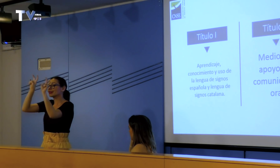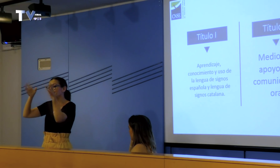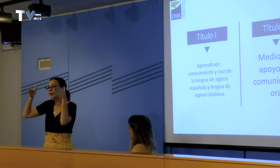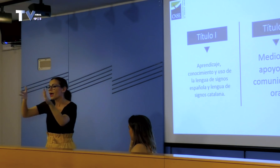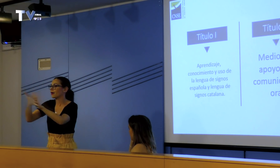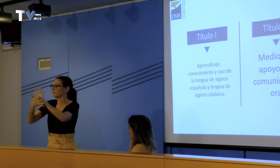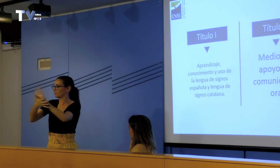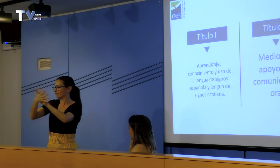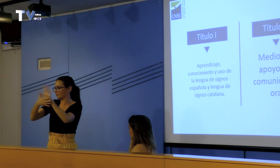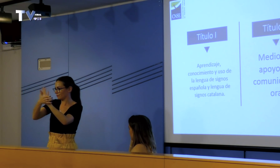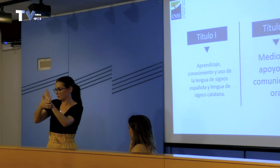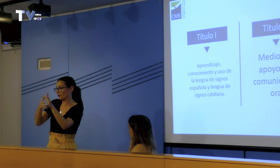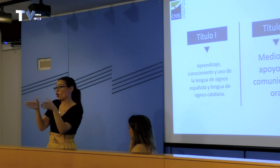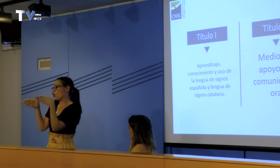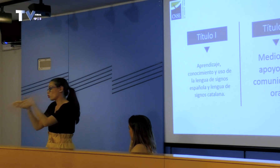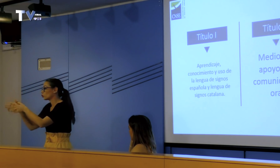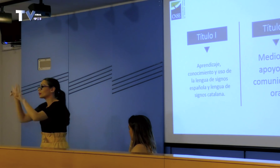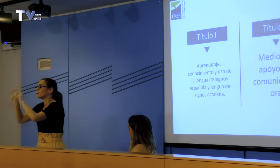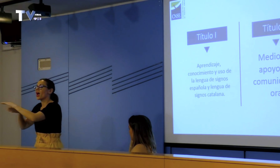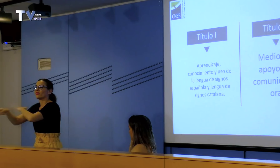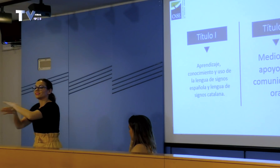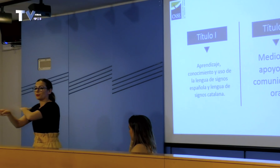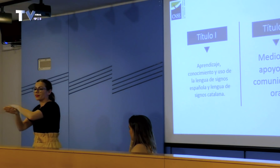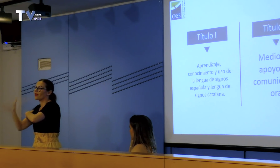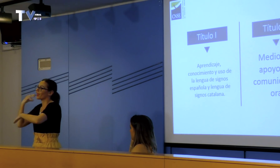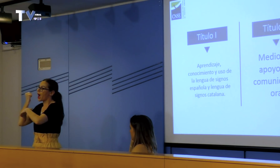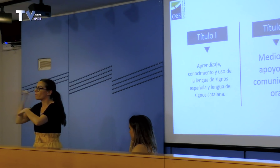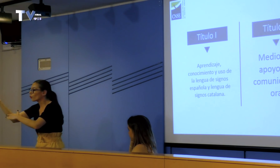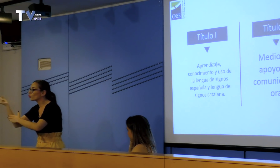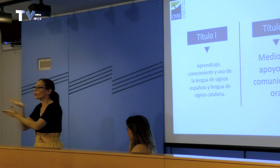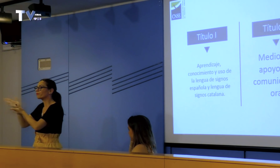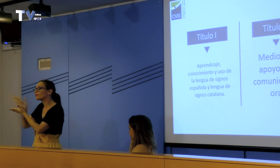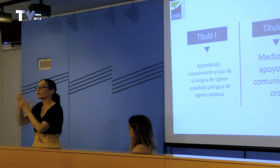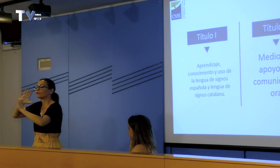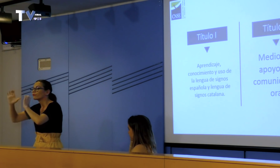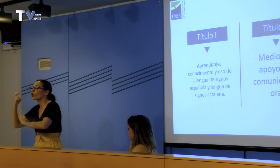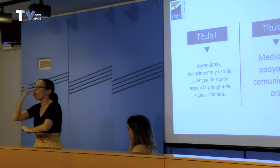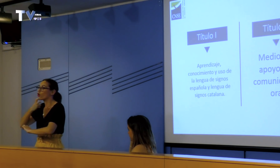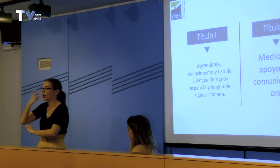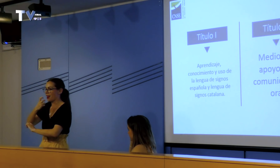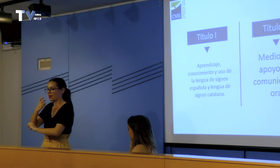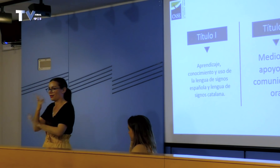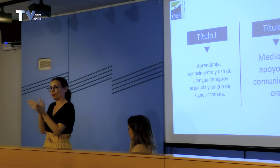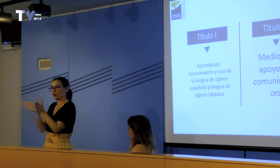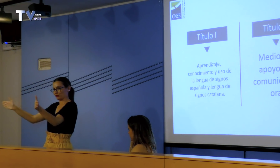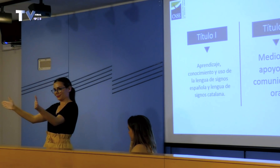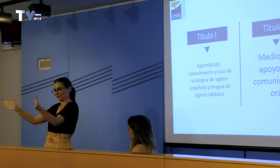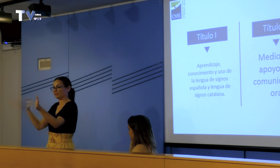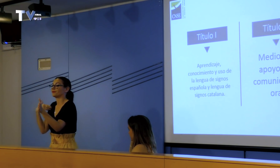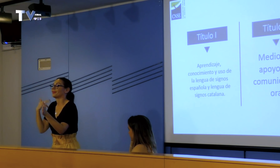un títol propi que és de la llengua de signes i l'altre títol d'accessibilitat, recolzament i medis, recolzament a la